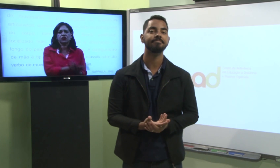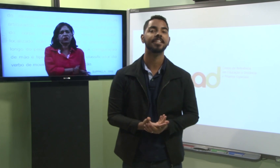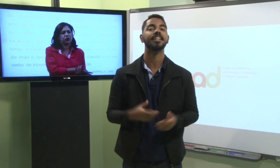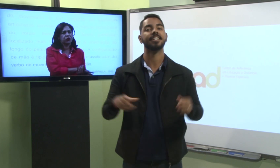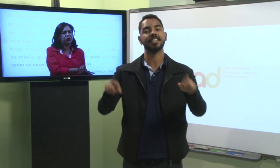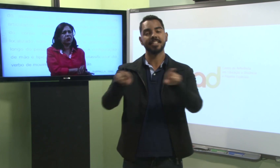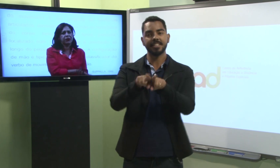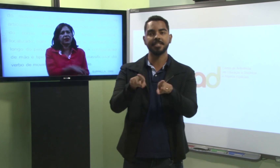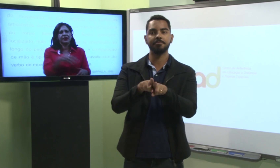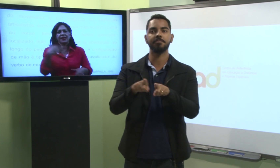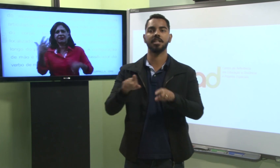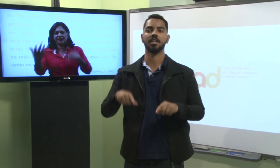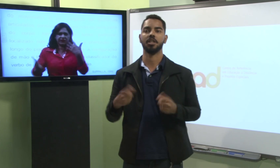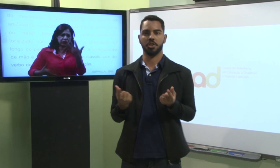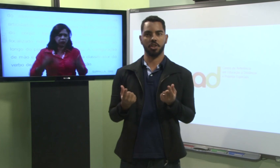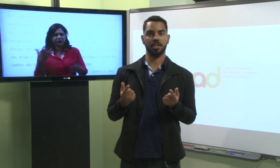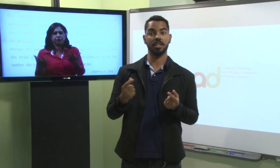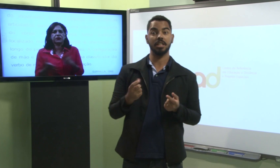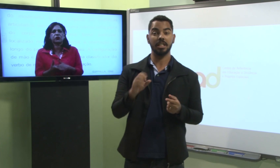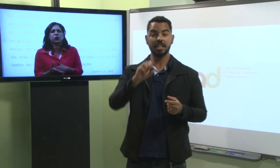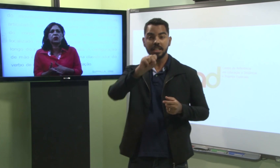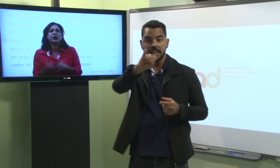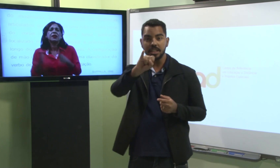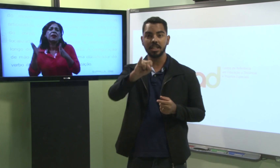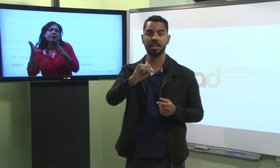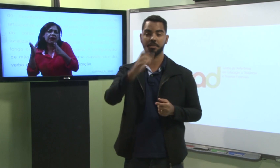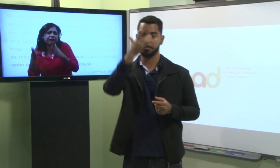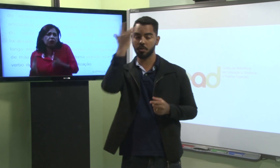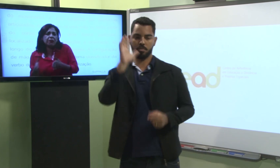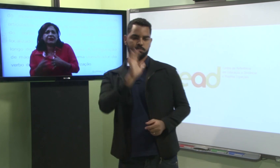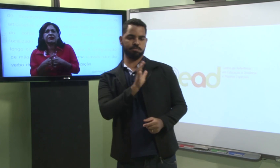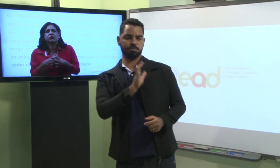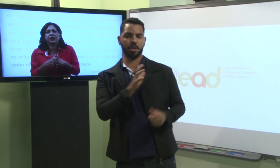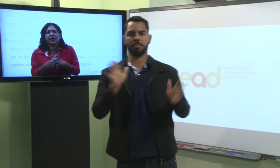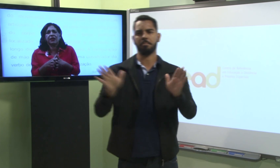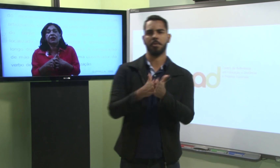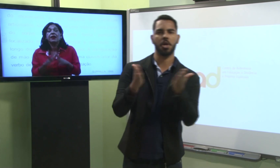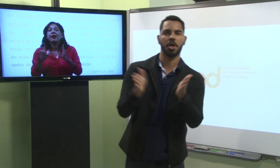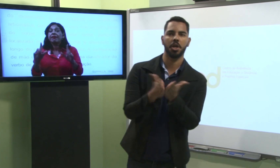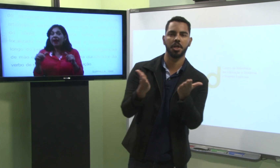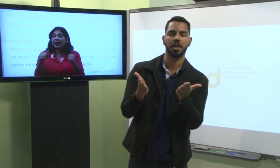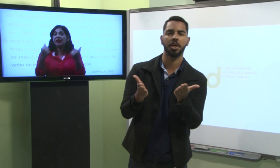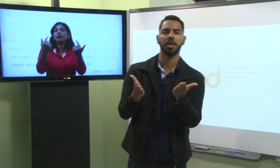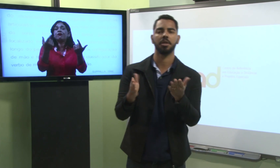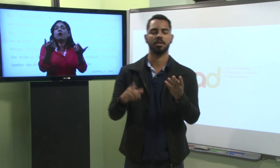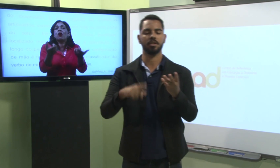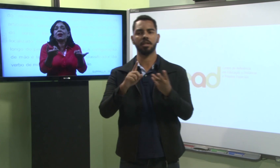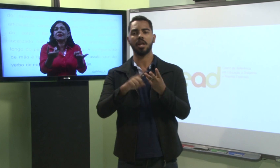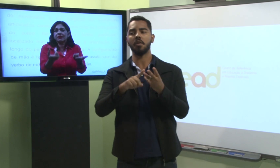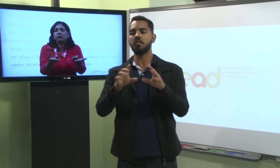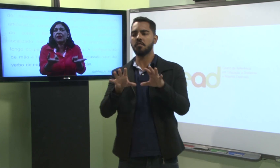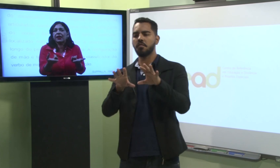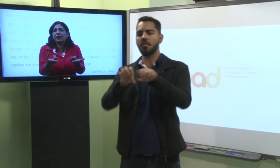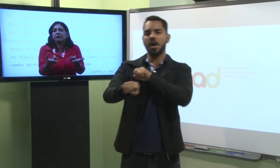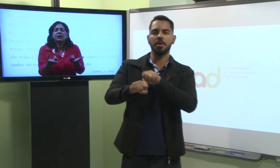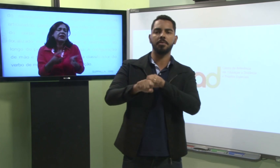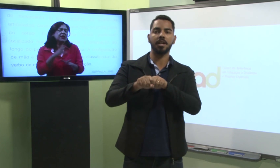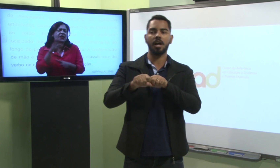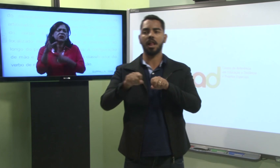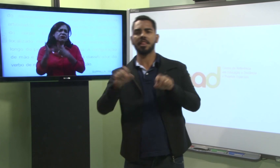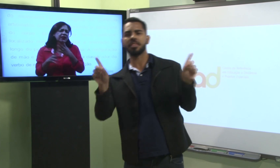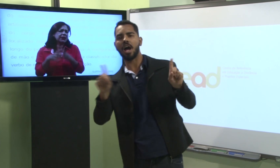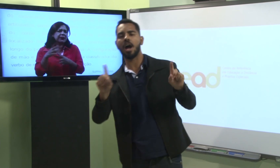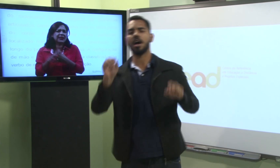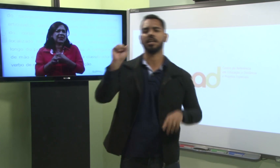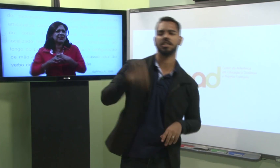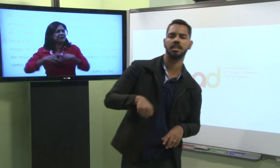faixa socioeconômica em que se situa essa pessoa, na formação dela, na informação dela.